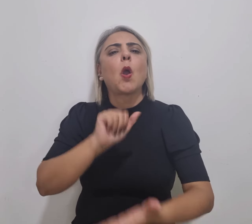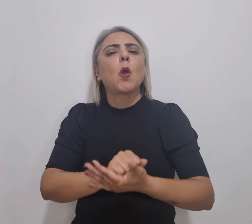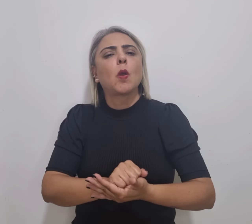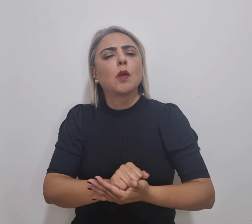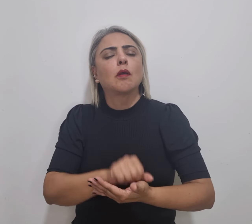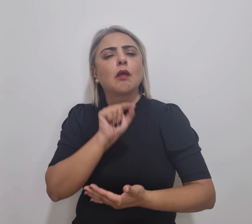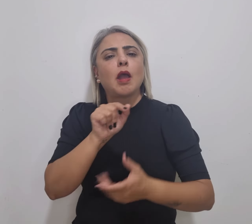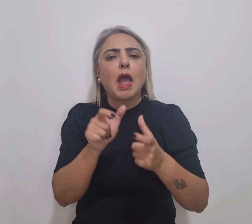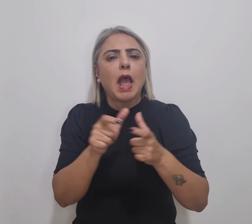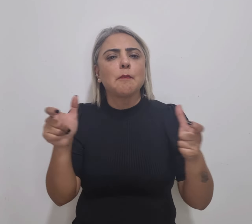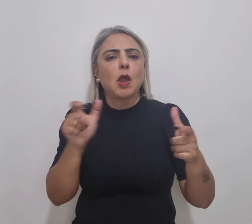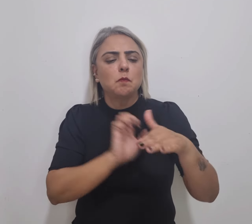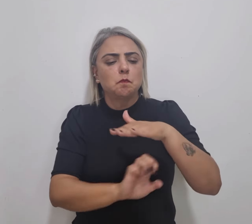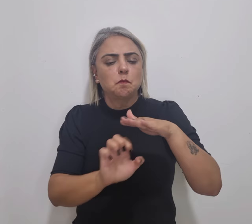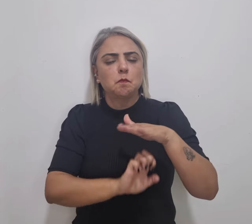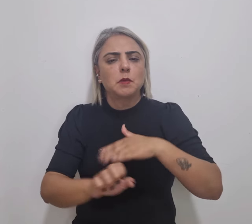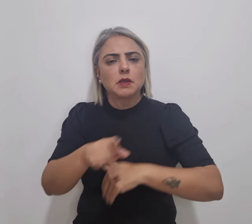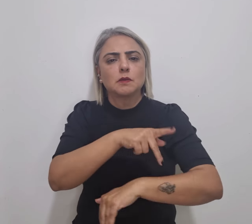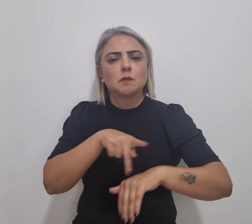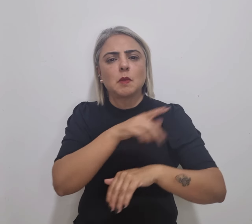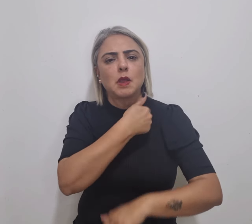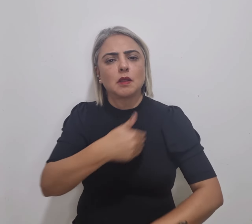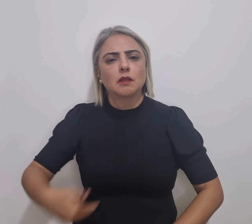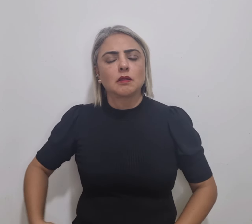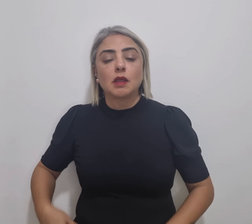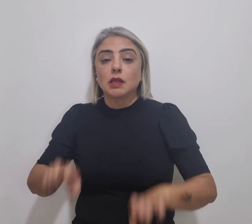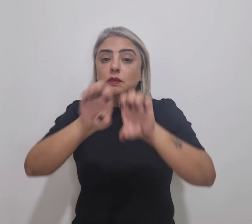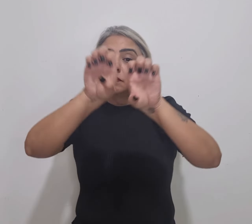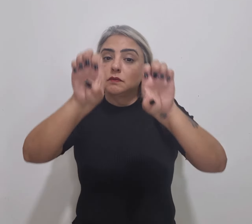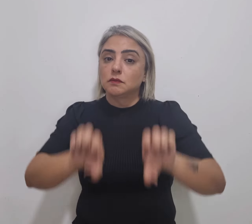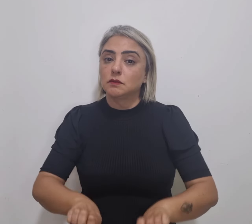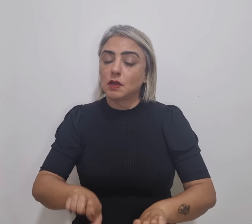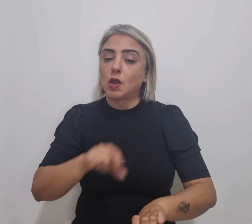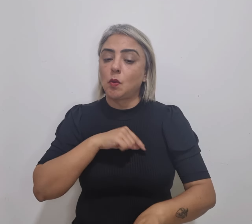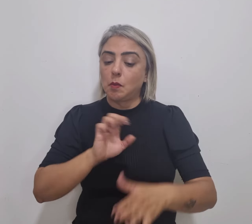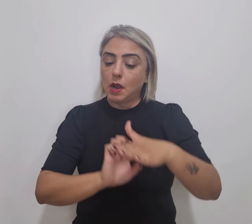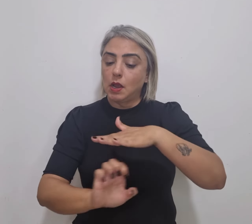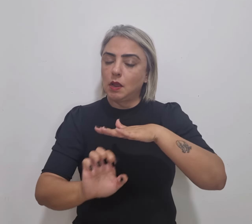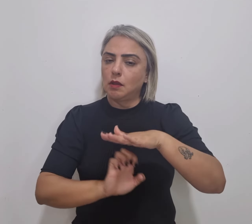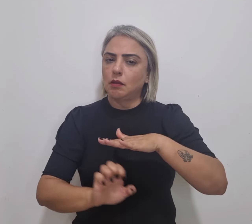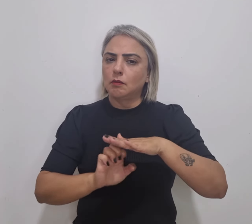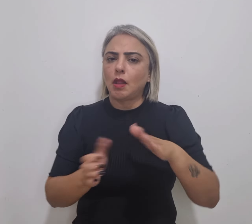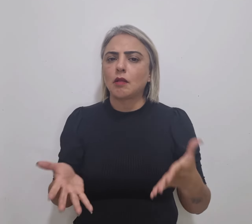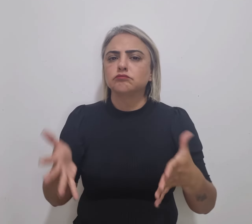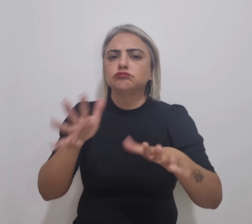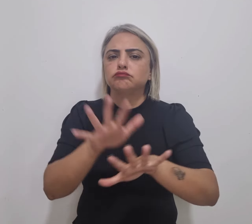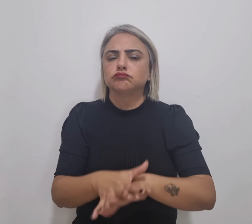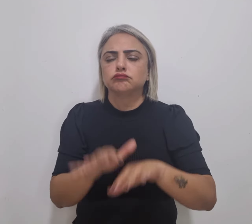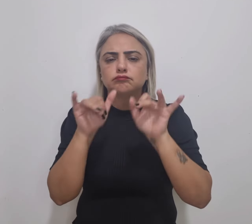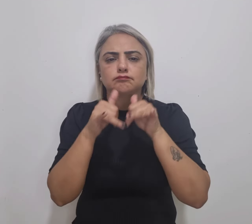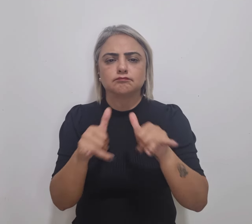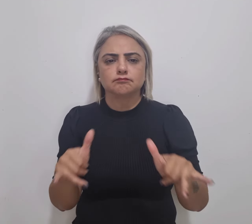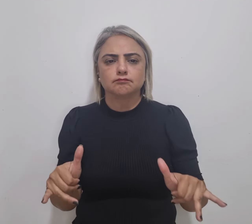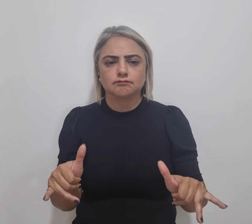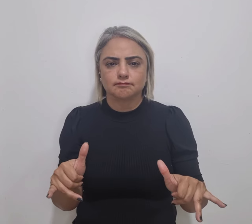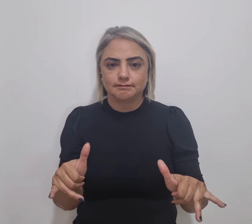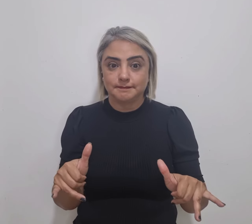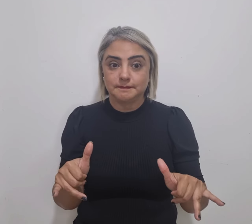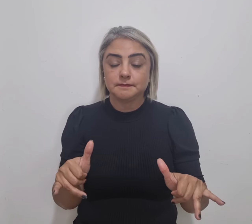a maior empresa do país, estruturada como uma empresa integrada de energia, ou seja,